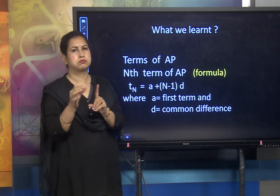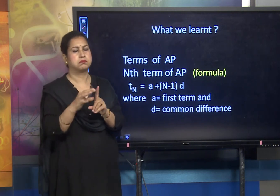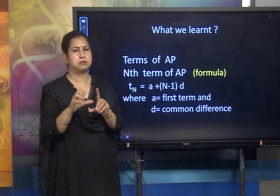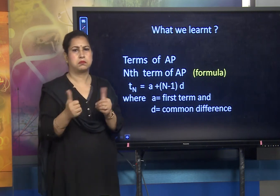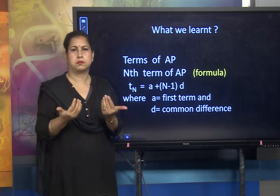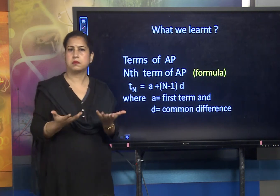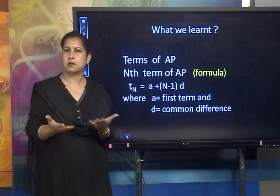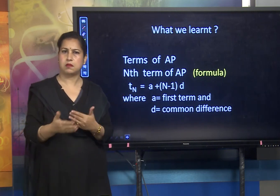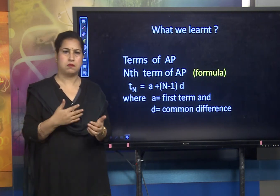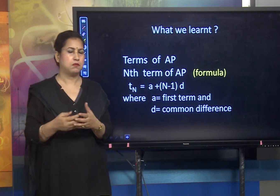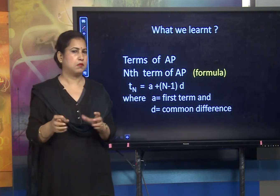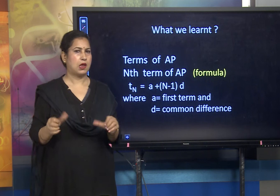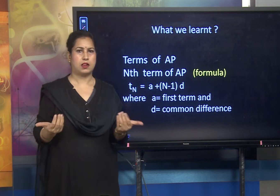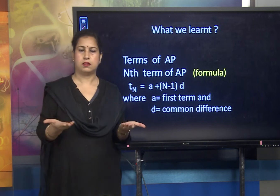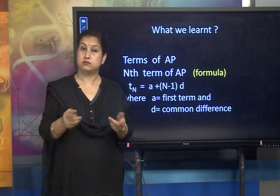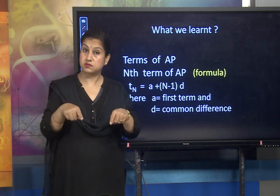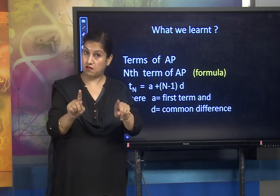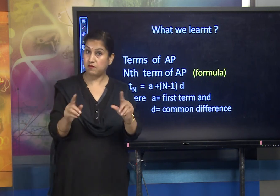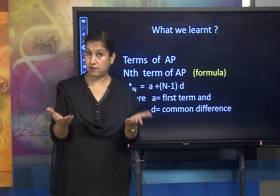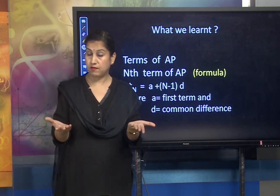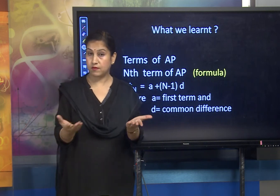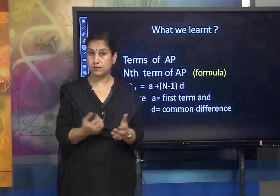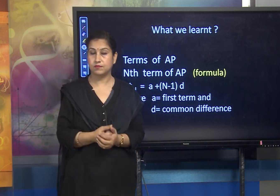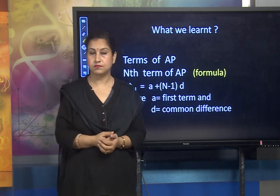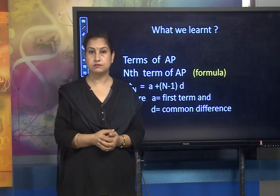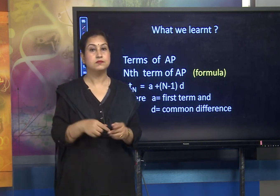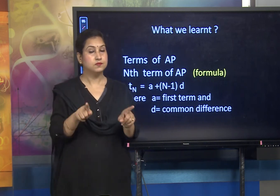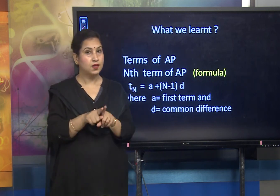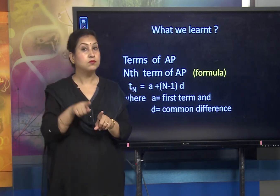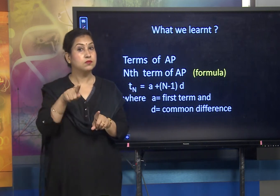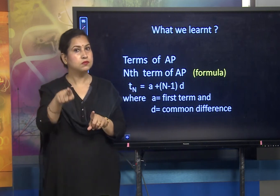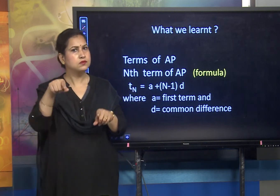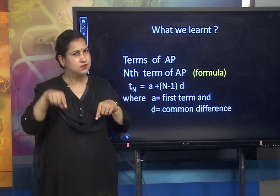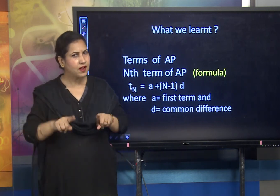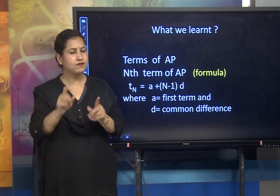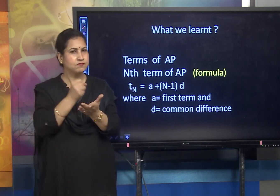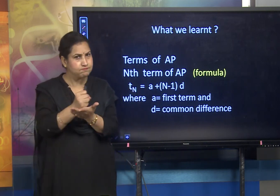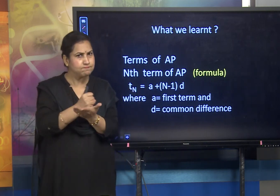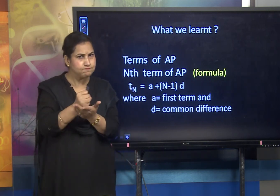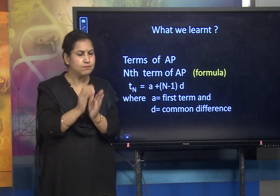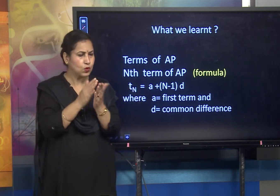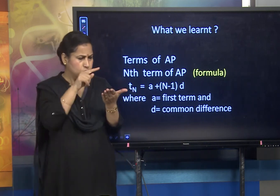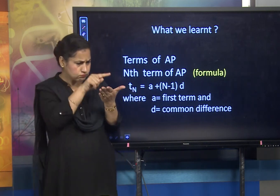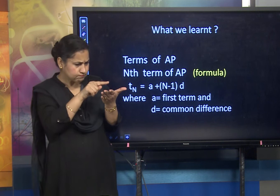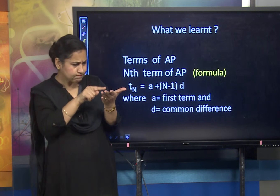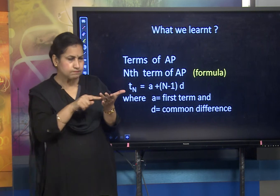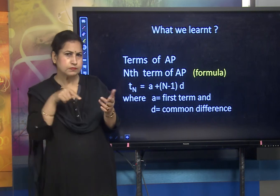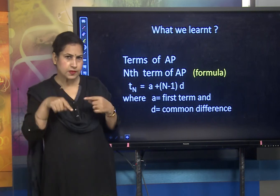बहुत आसानी से सवालों को कर सकते हैं। तो आपको स्वयं इनका अभ्यास करना है बुक से